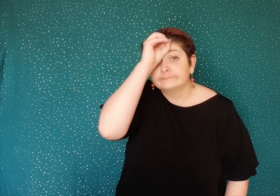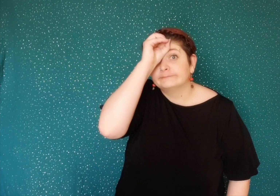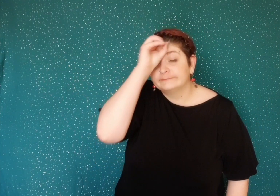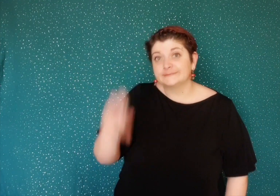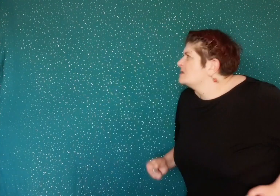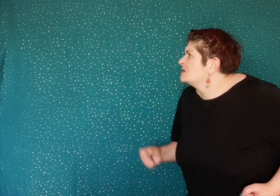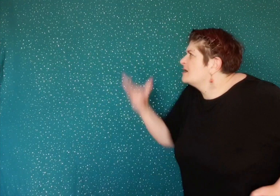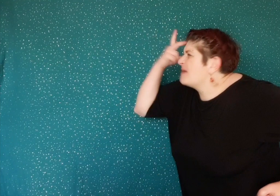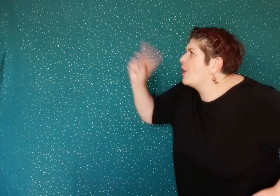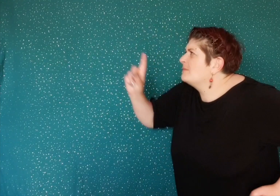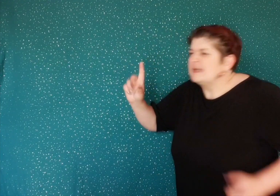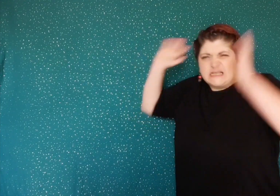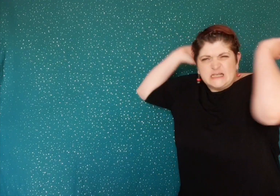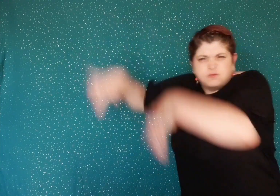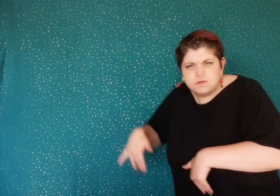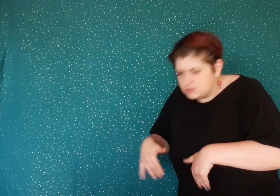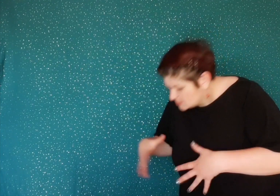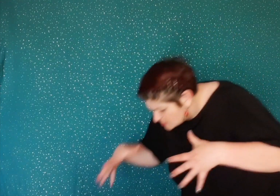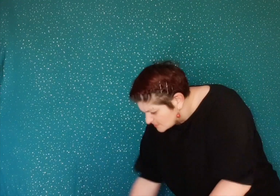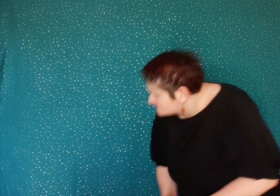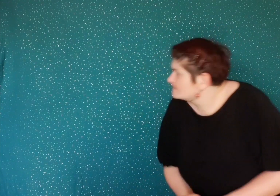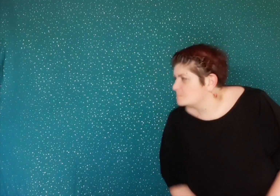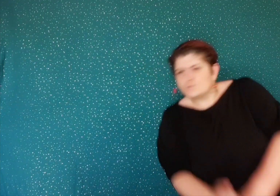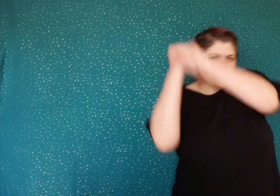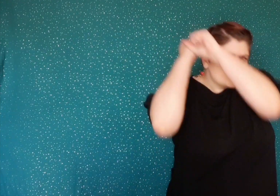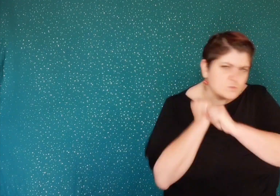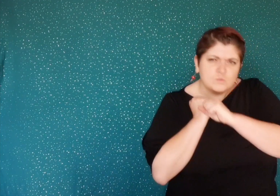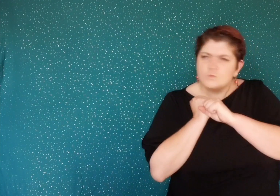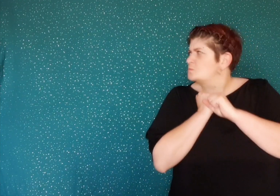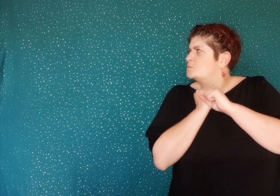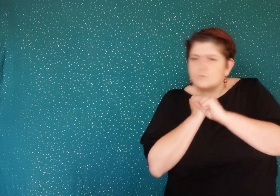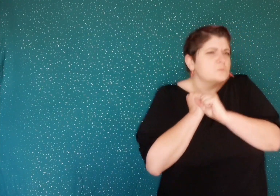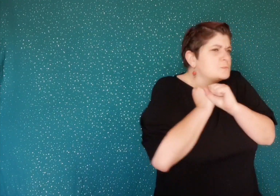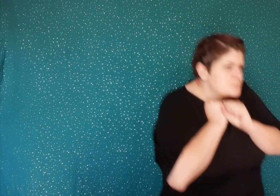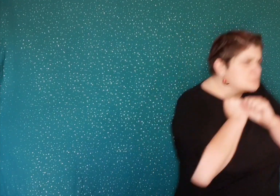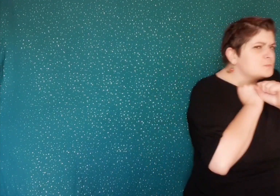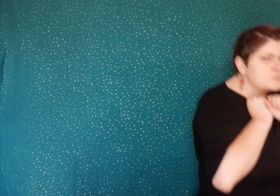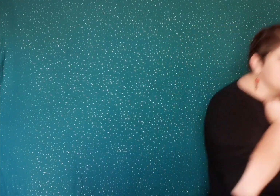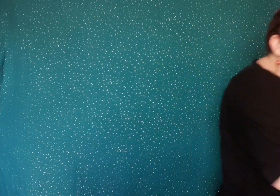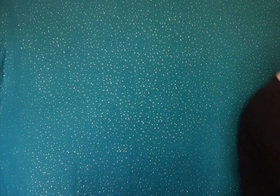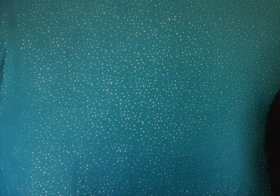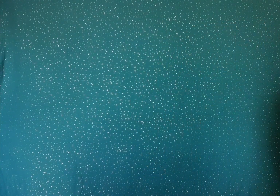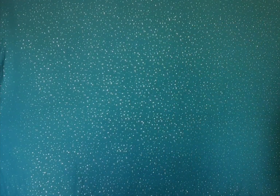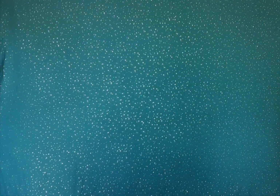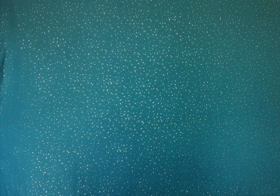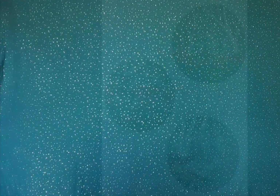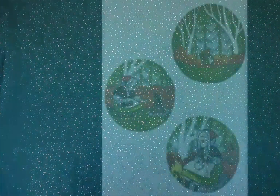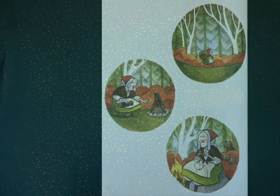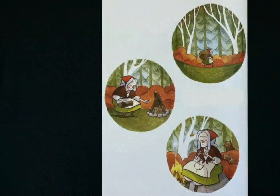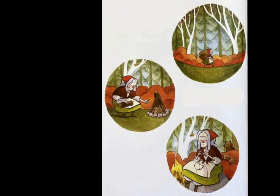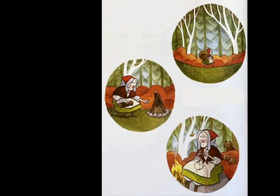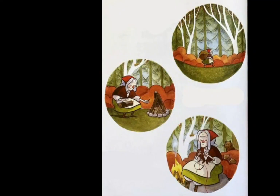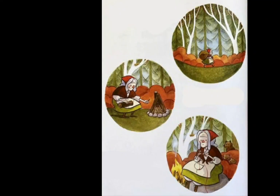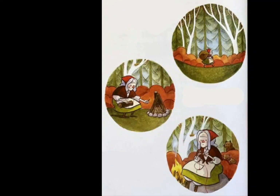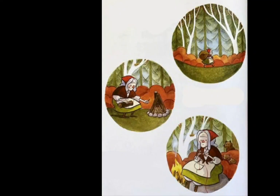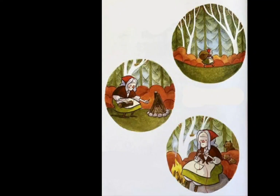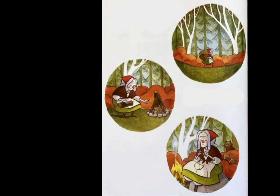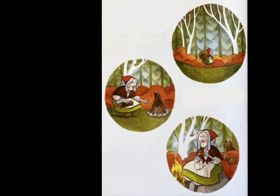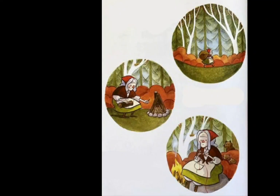Mais ils n'écoutèrent pas, parce que les ours ne parlent pas français. Alors elle prit son sac et partit.